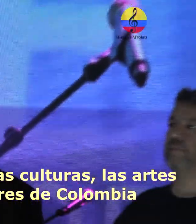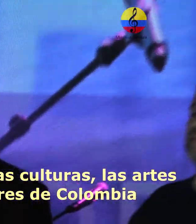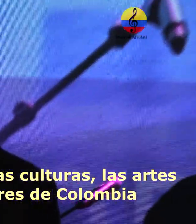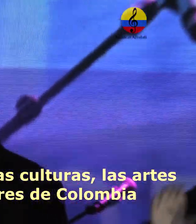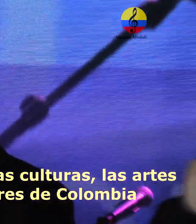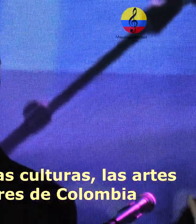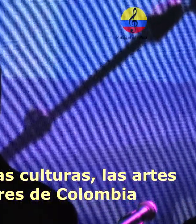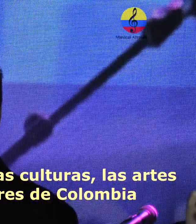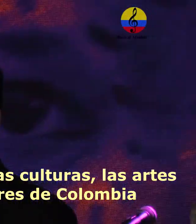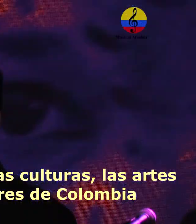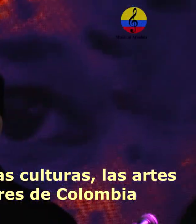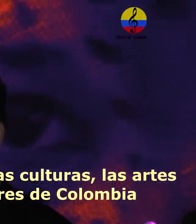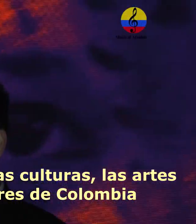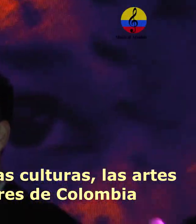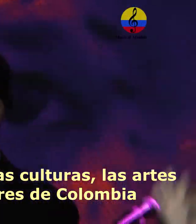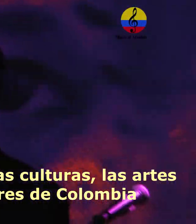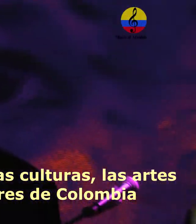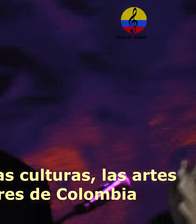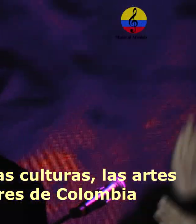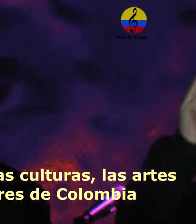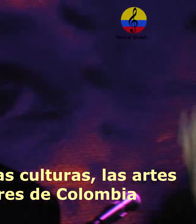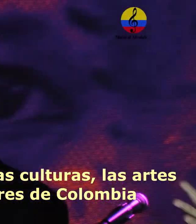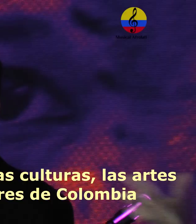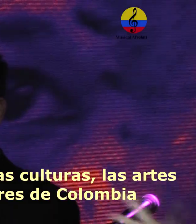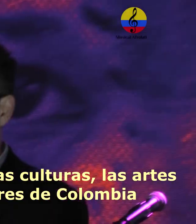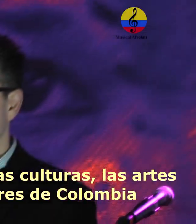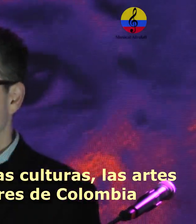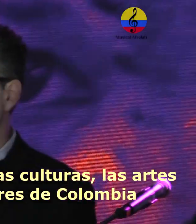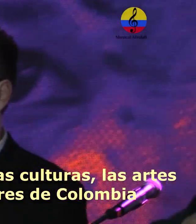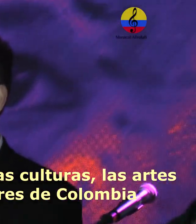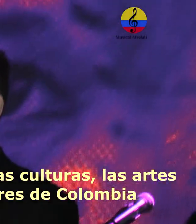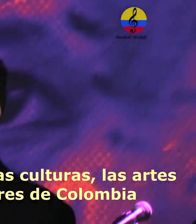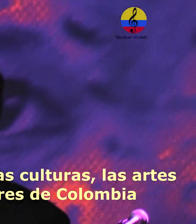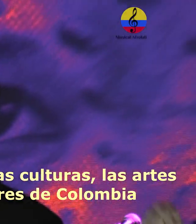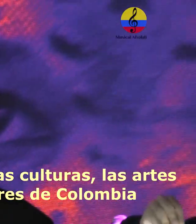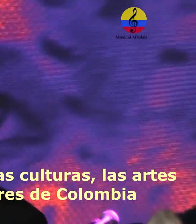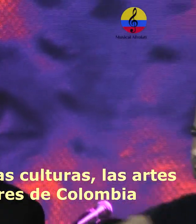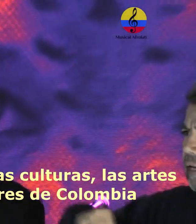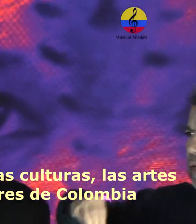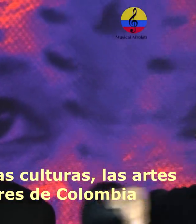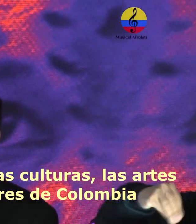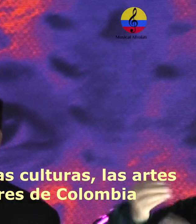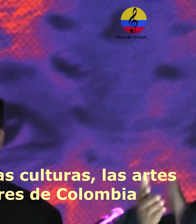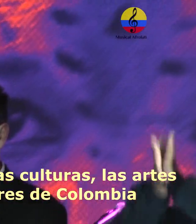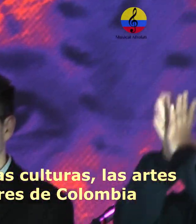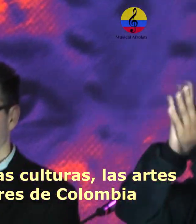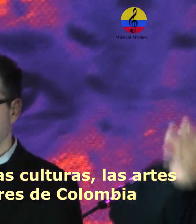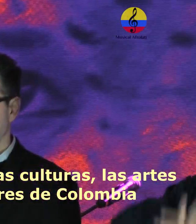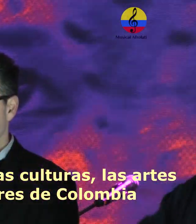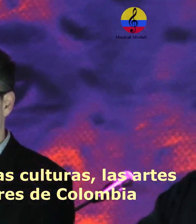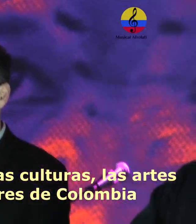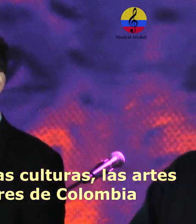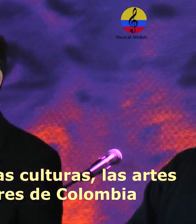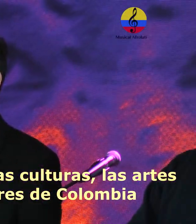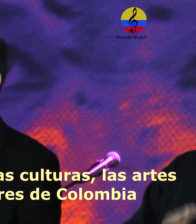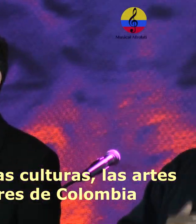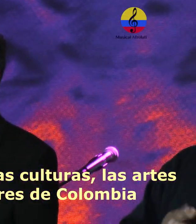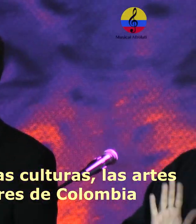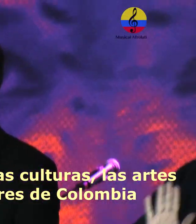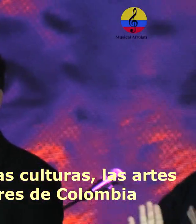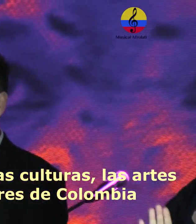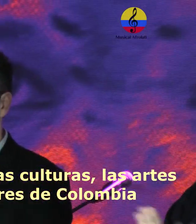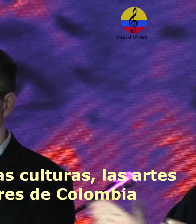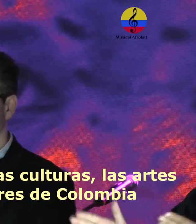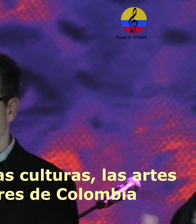Cultura para el cuidado de la diversidad de la vida, el territorio y la paz, se llama